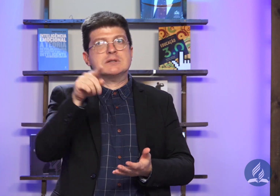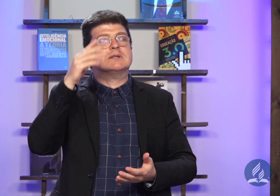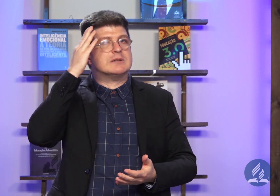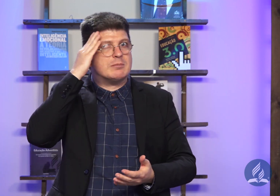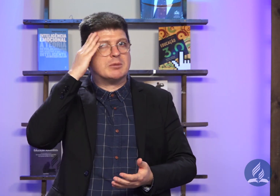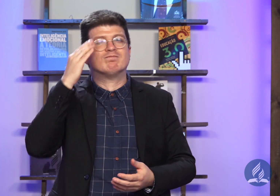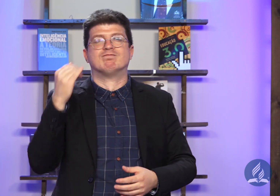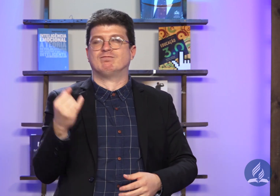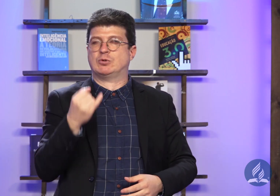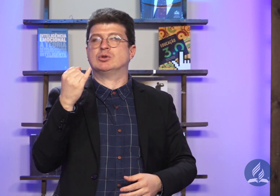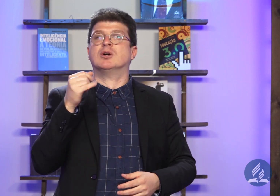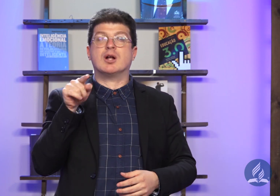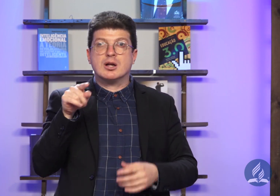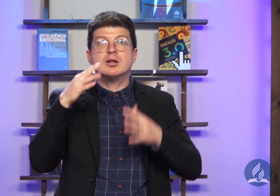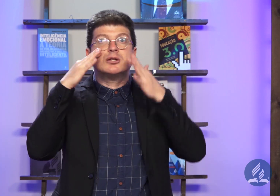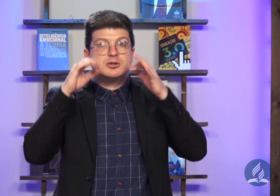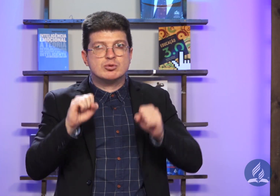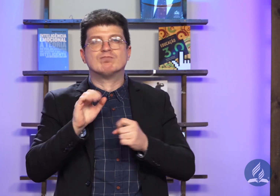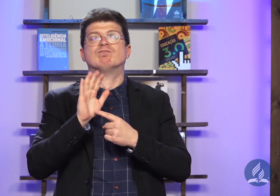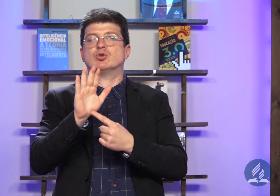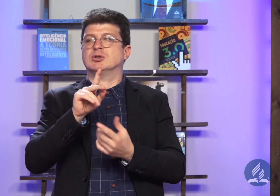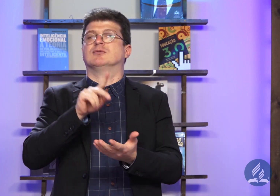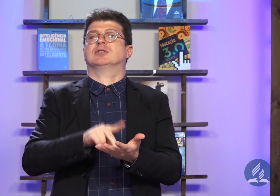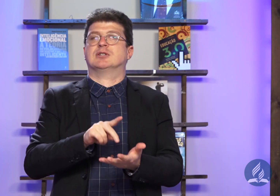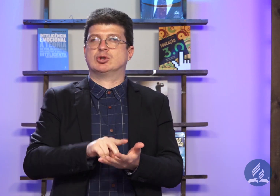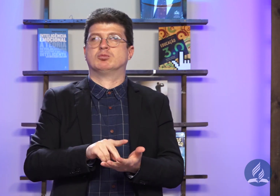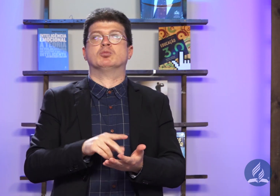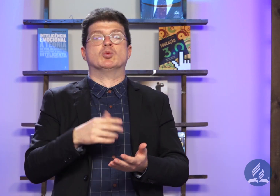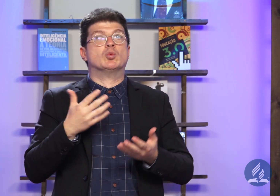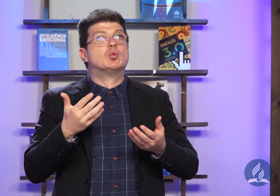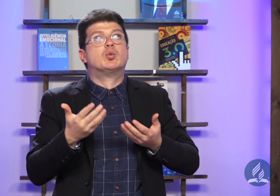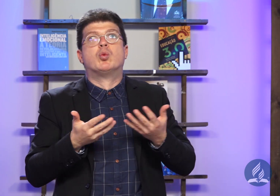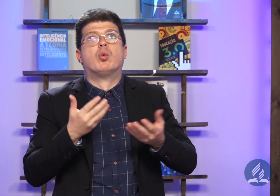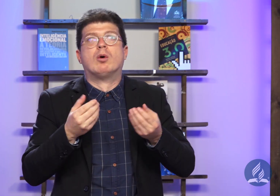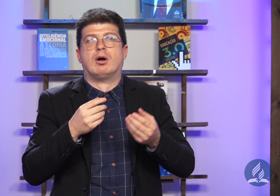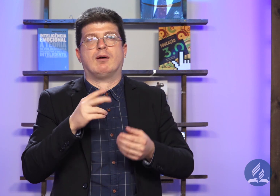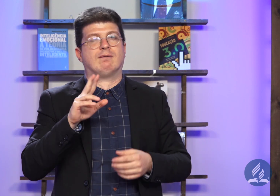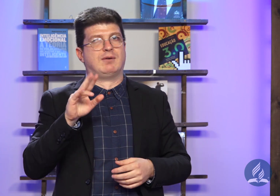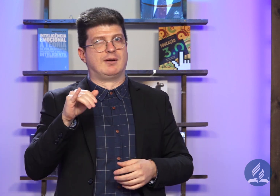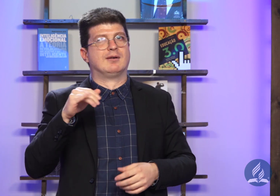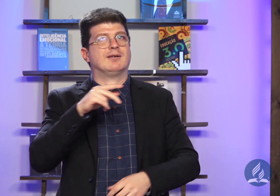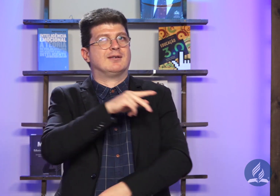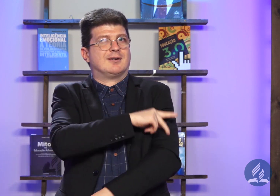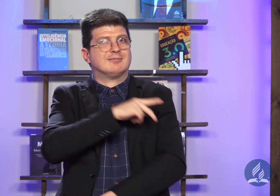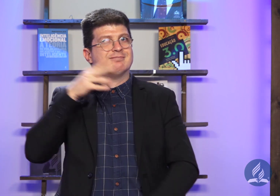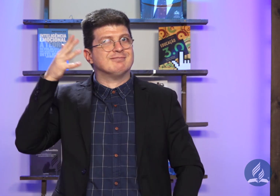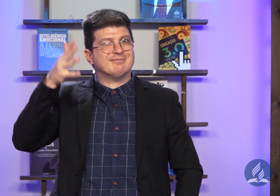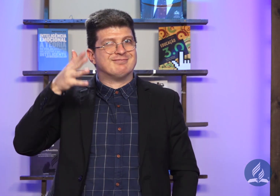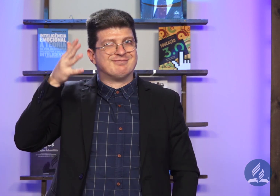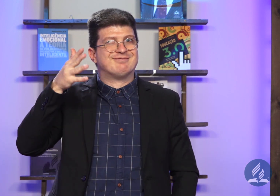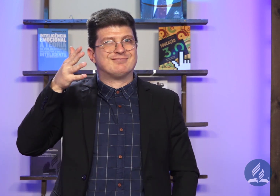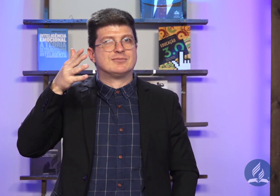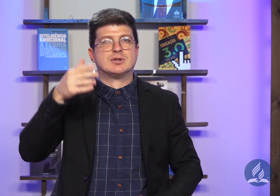sabiam, são todas histórias verdadeiras. Ela está compartilhando esses testemunhos. Vai ter mais